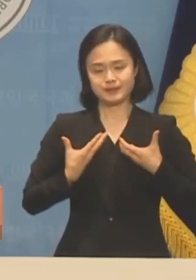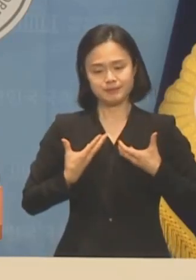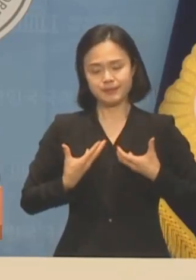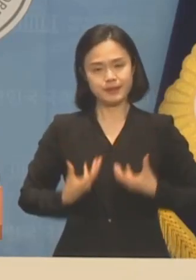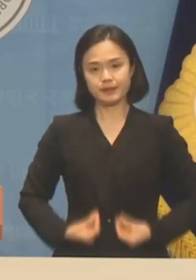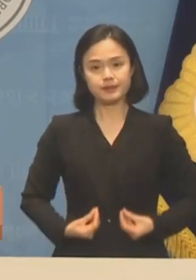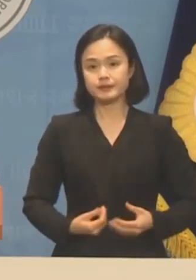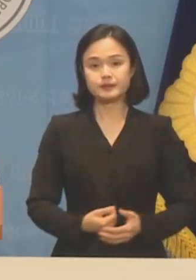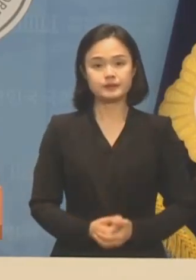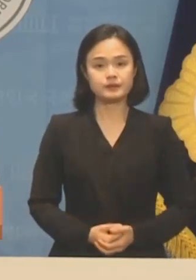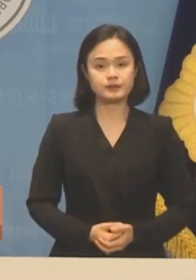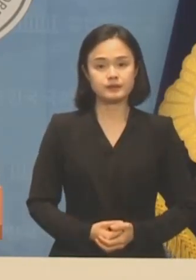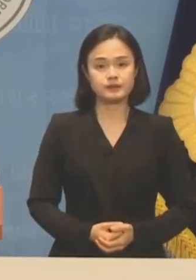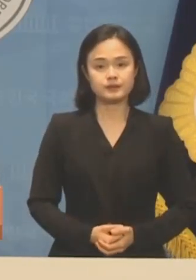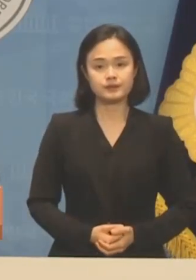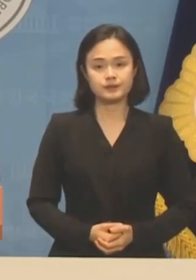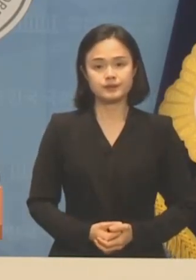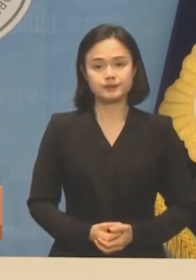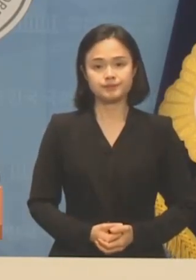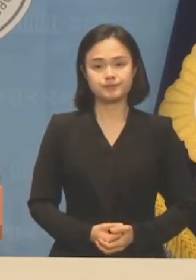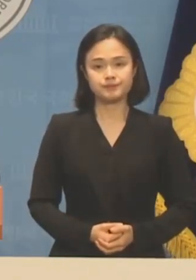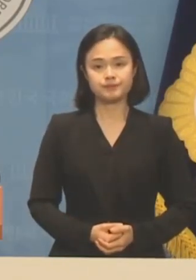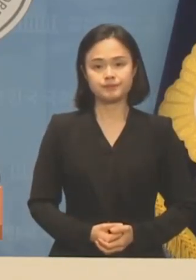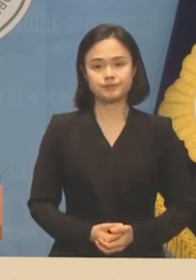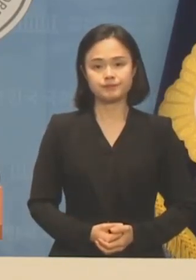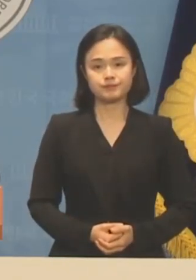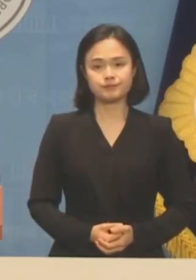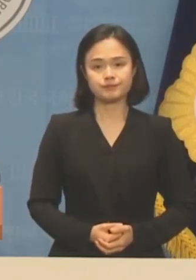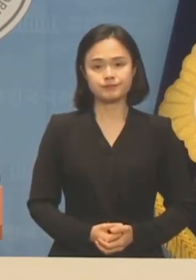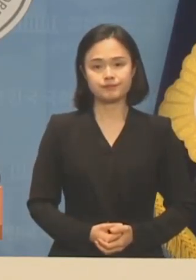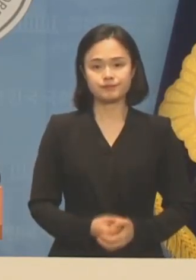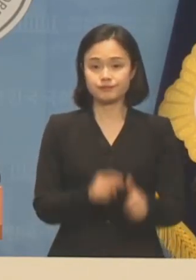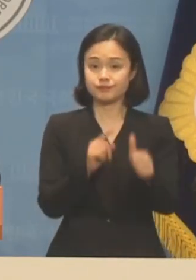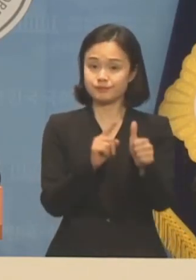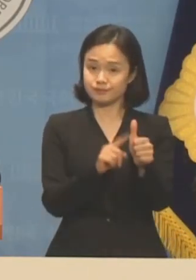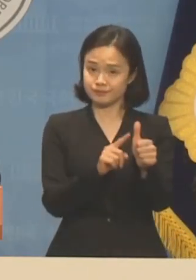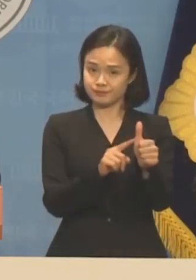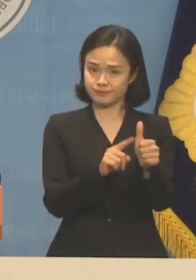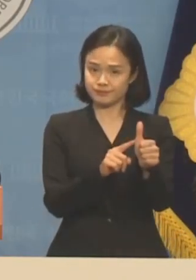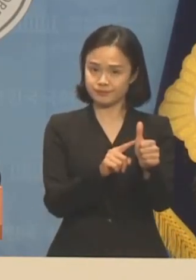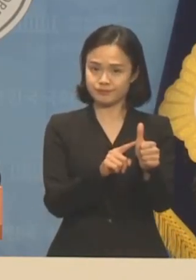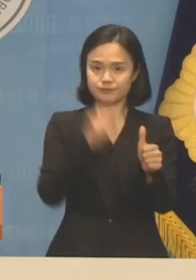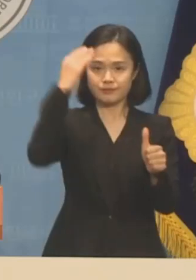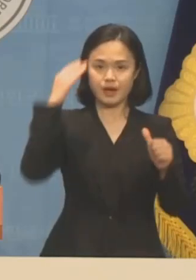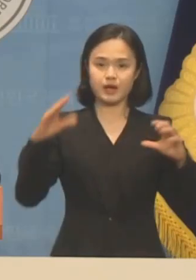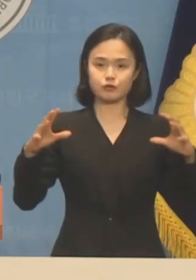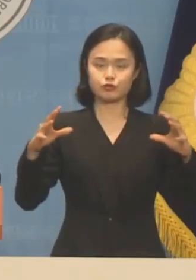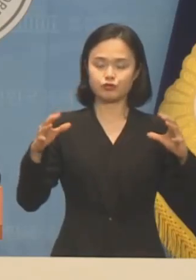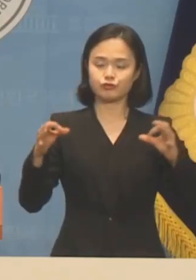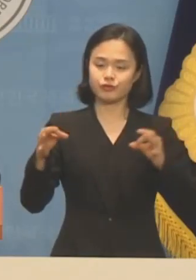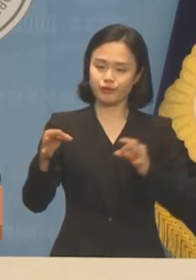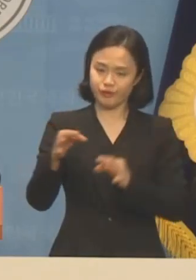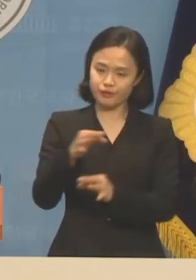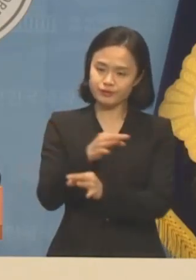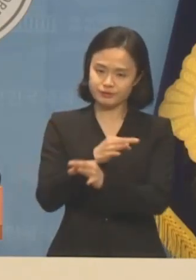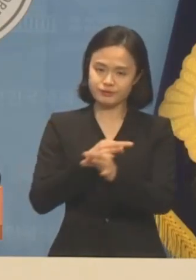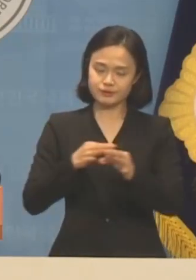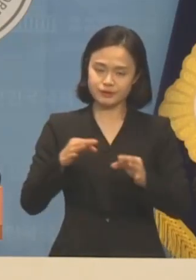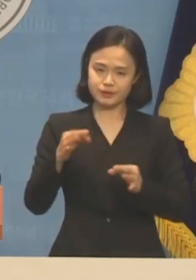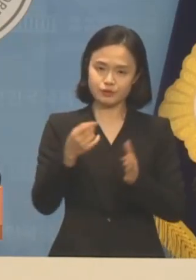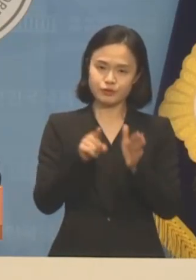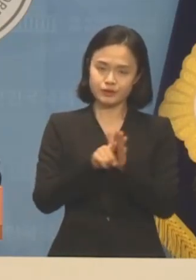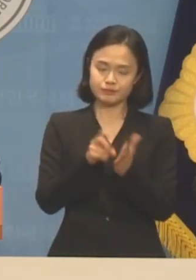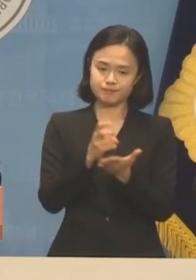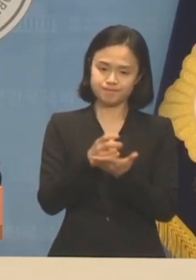최상목 대행이 최소한 경제를 생각하고 그리고 준법을 할 것이라고